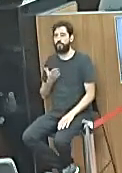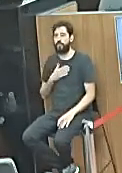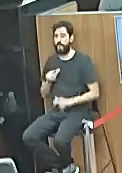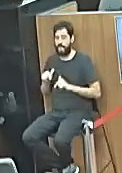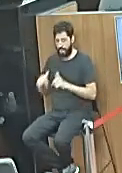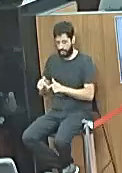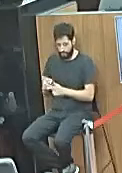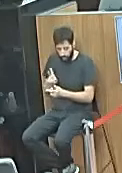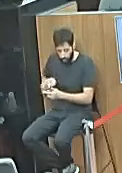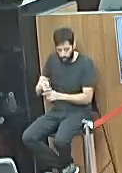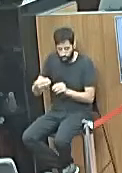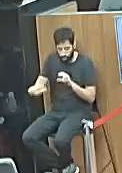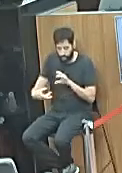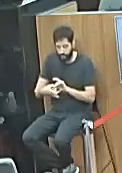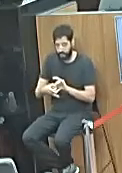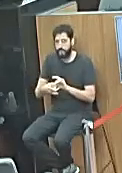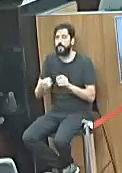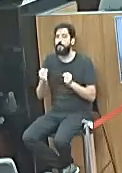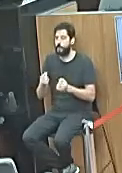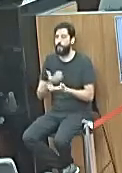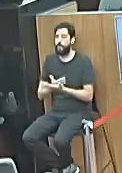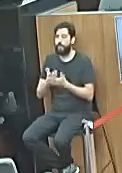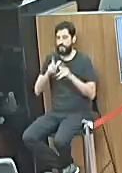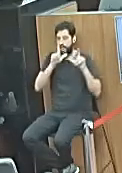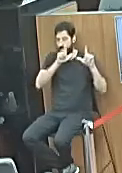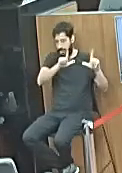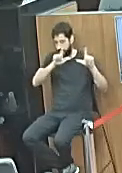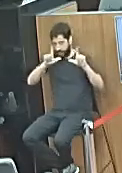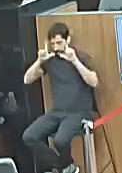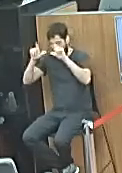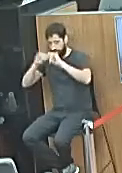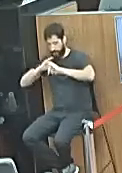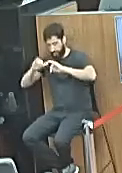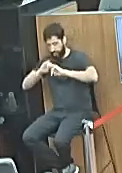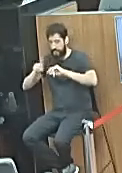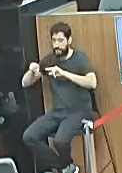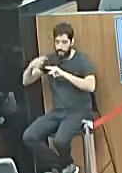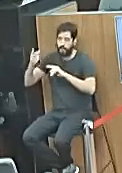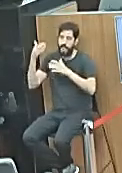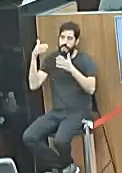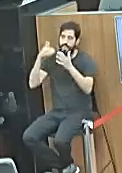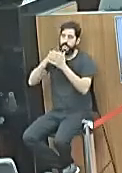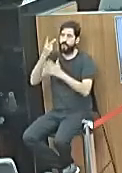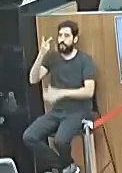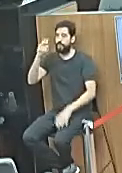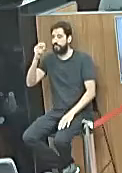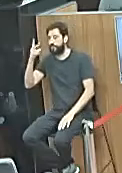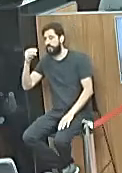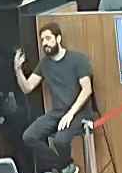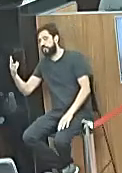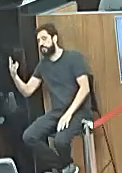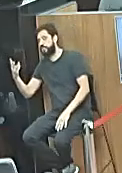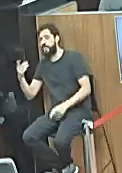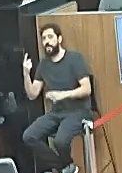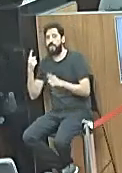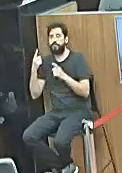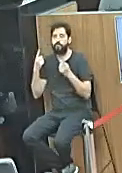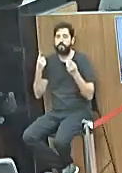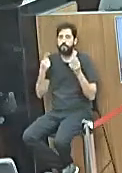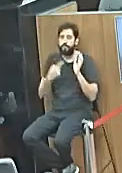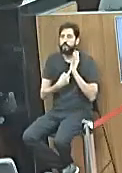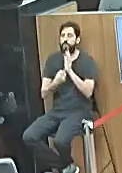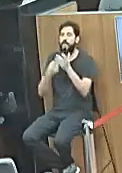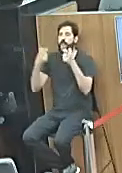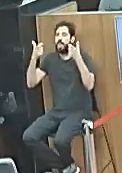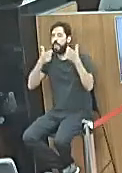ação continuada nós podemos começar com sinalização e nos próximos anos até 2023 indicar outras ações estruturadores para